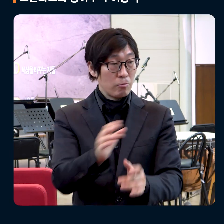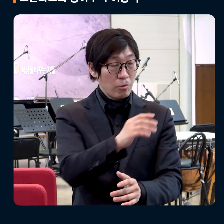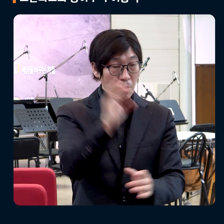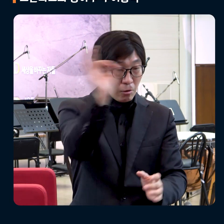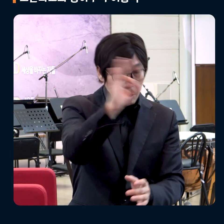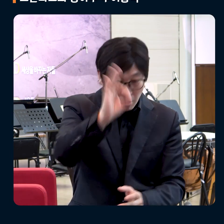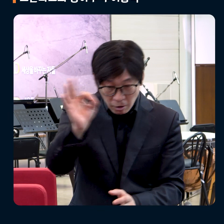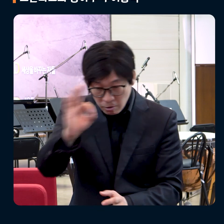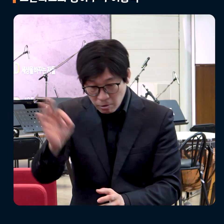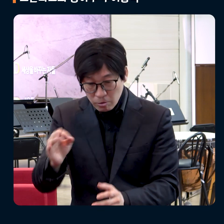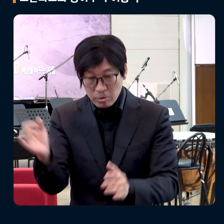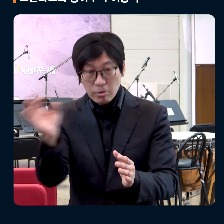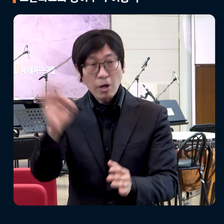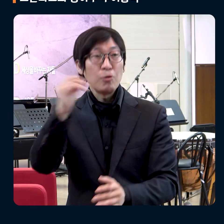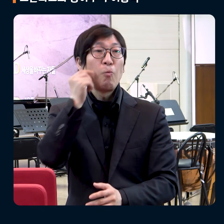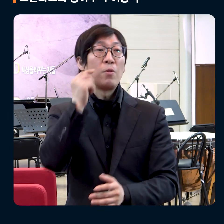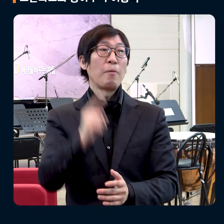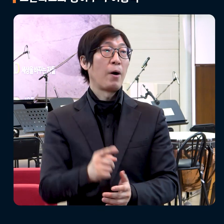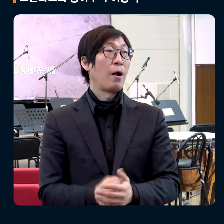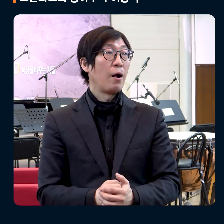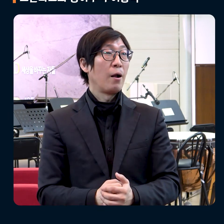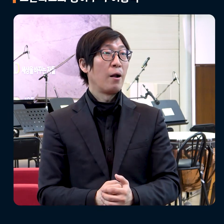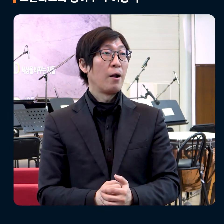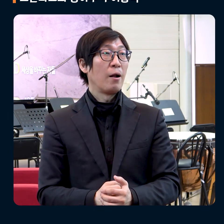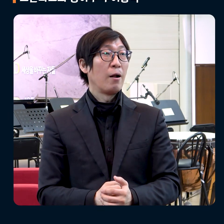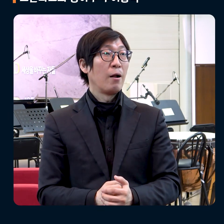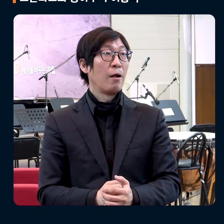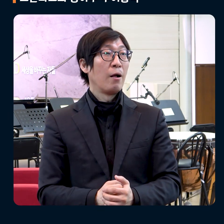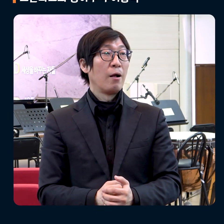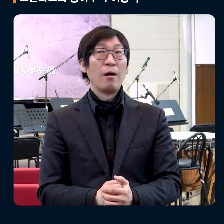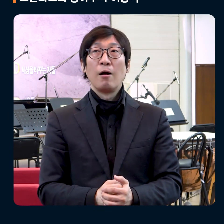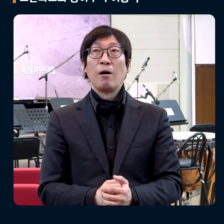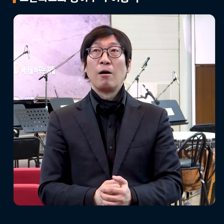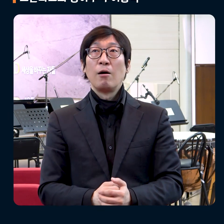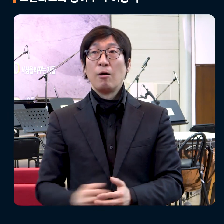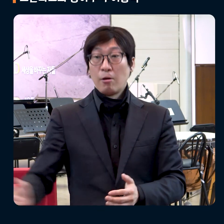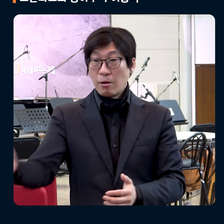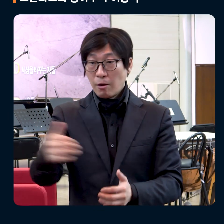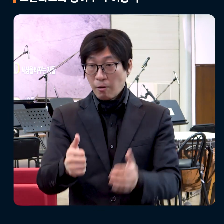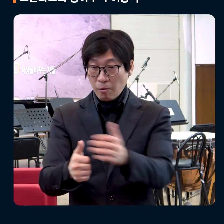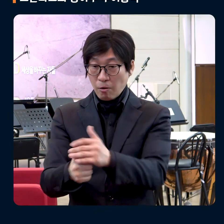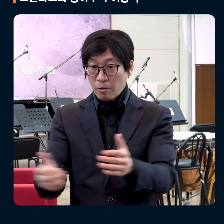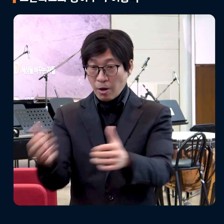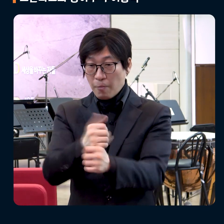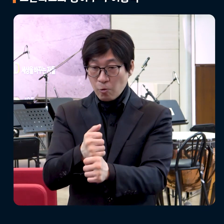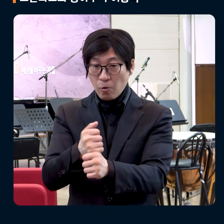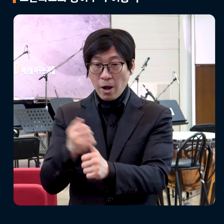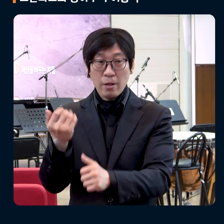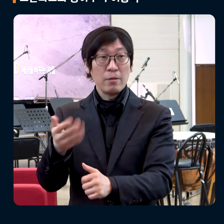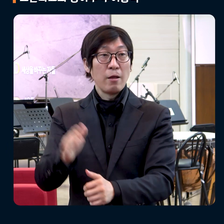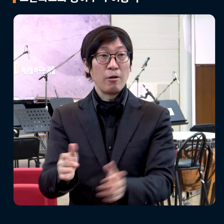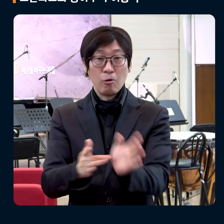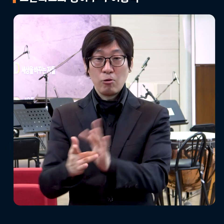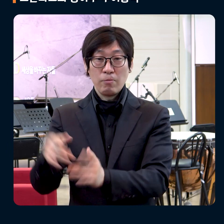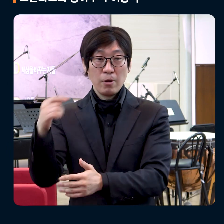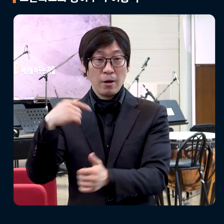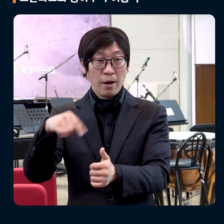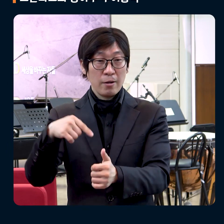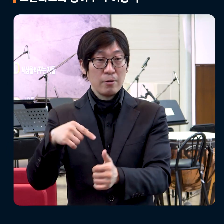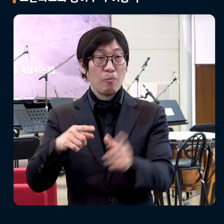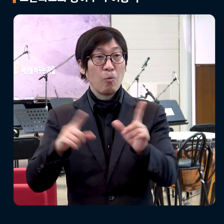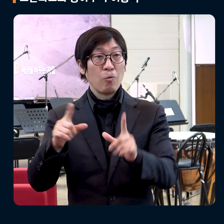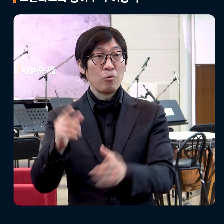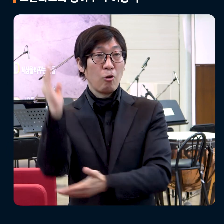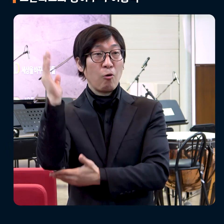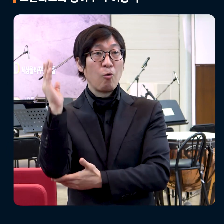이때까지 없었나이다. 이게 무슨 말입니까? 잡으러 가서 잡아야지 하고 있는데 예수님께서 가르치고 계셨던 것